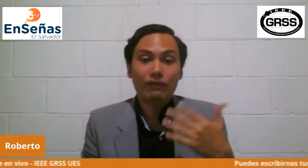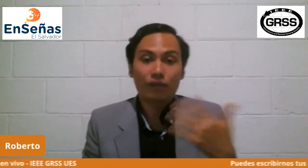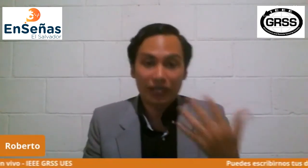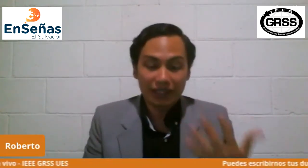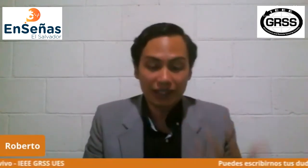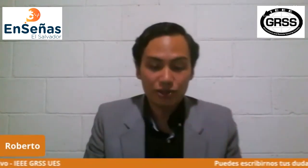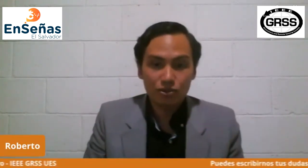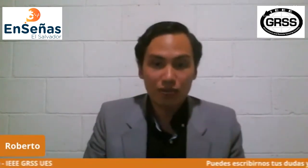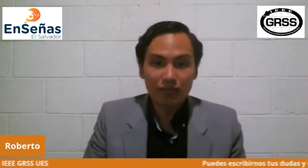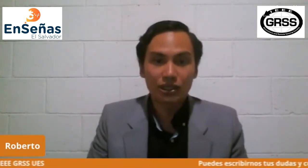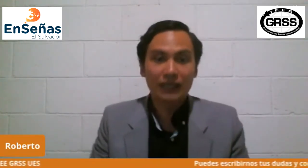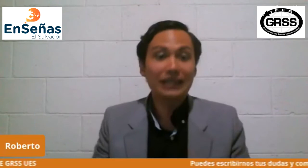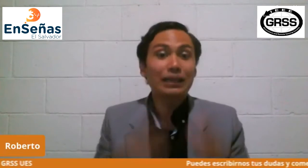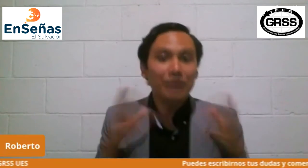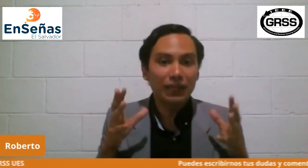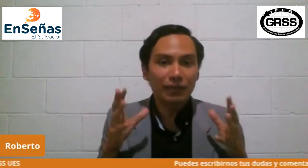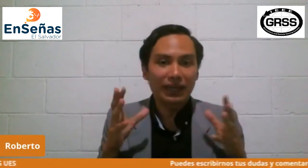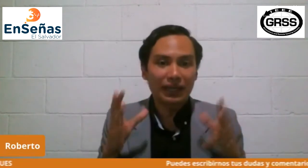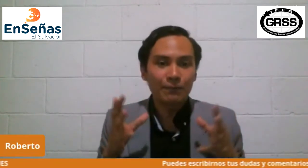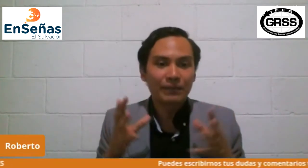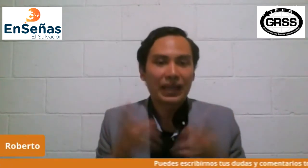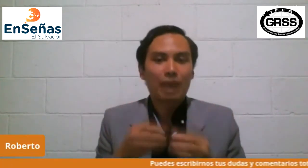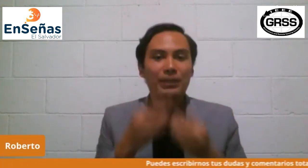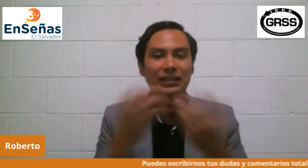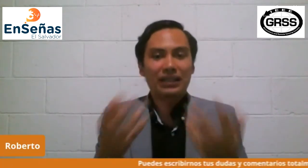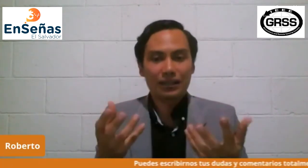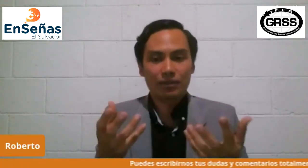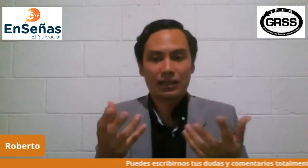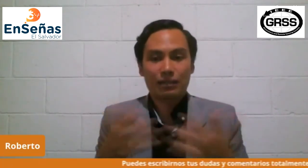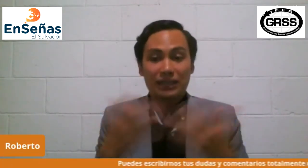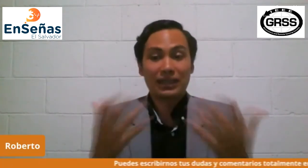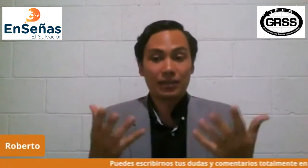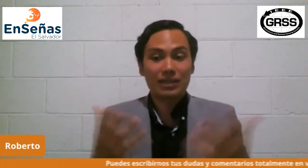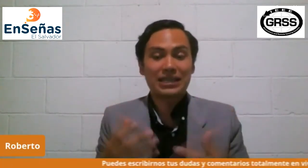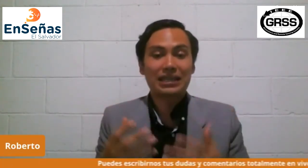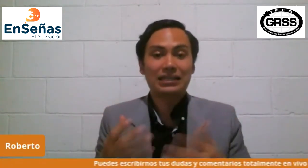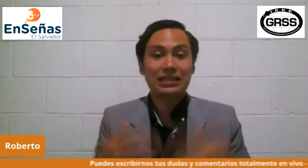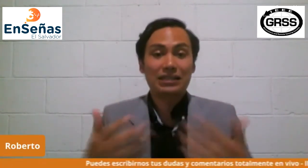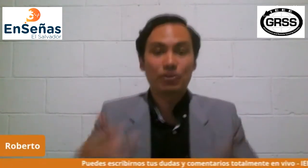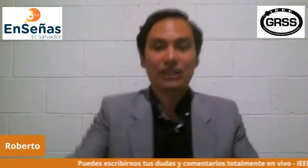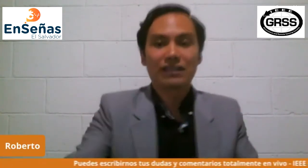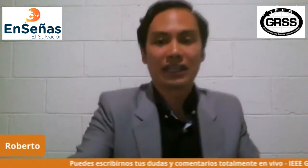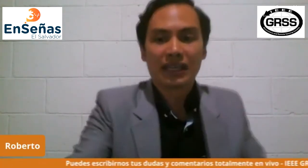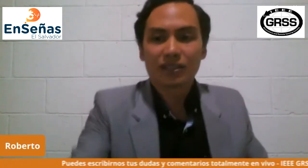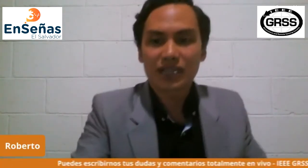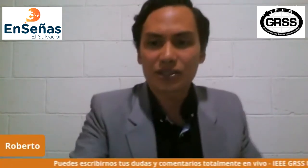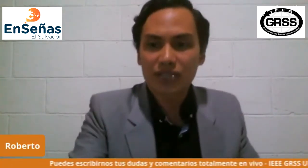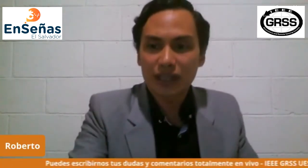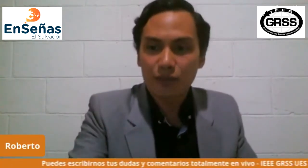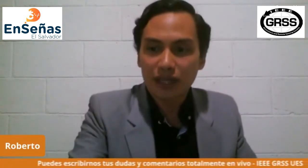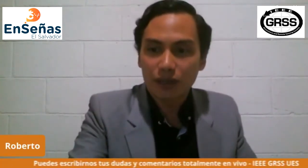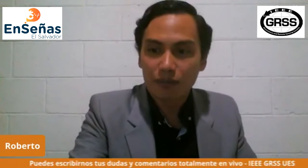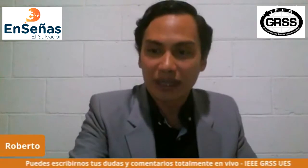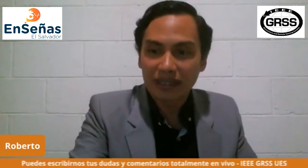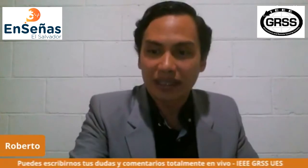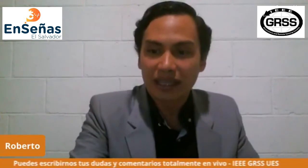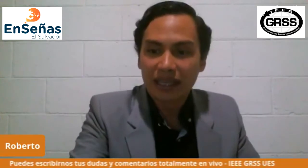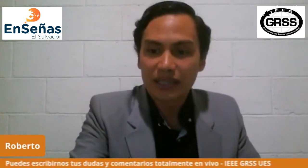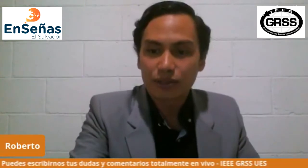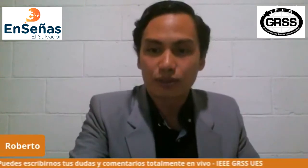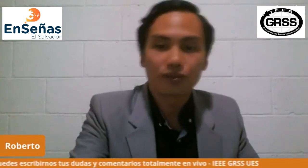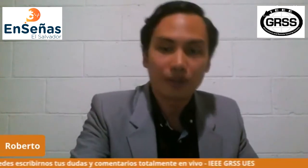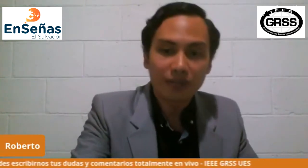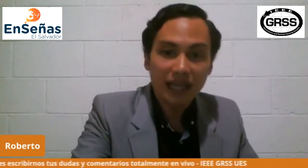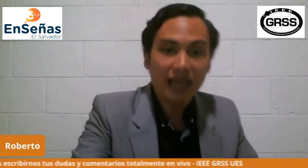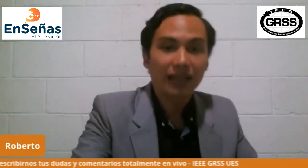con un enfoque de derechos humanos y también para que aprendan lengua de señas y se motiven. Entonces, si ustedes pueden compartir